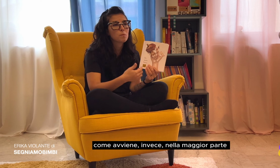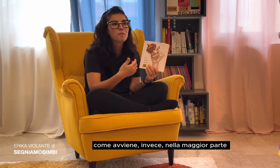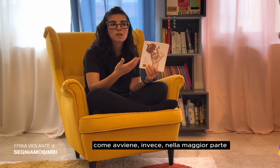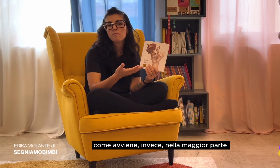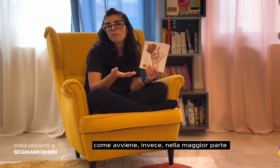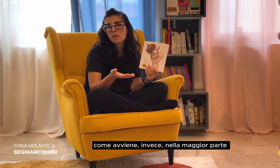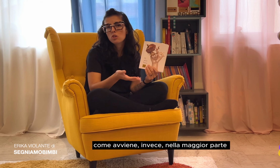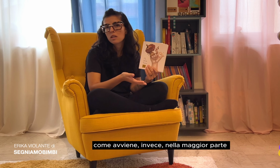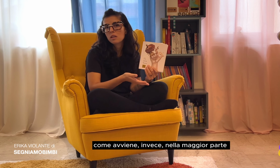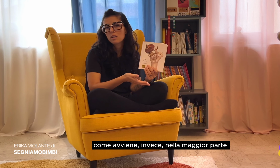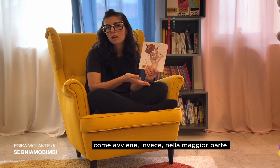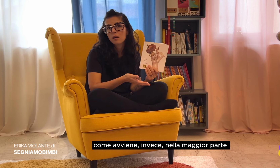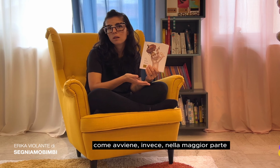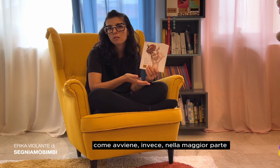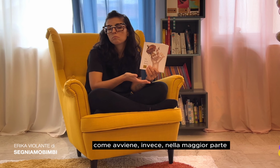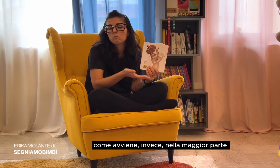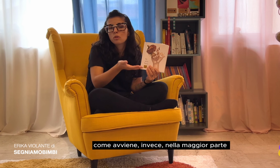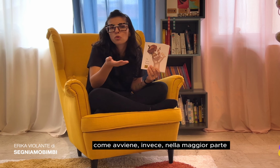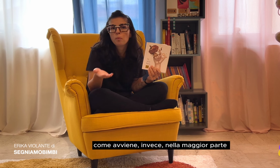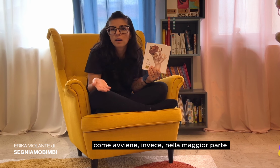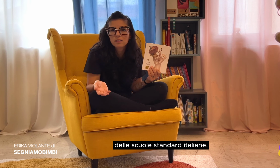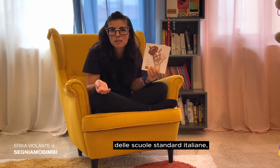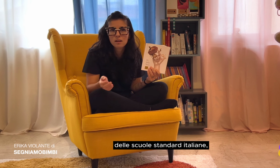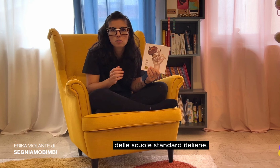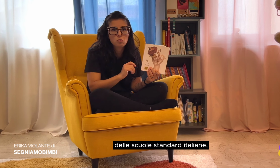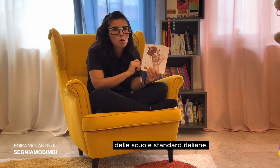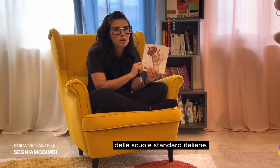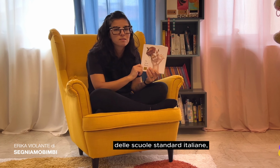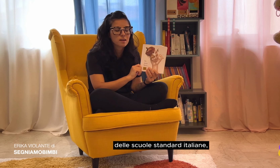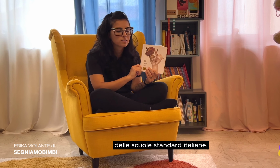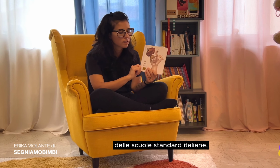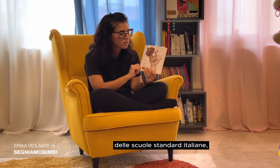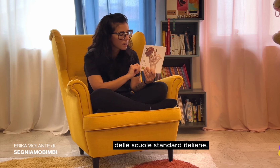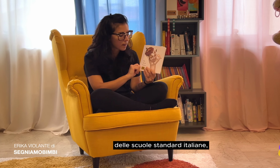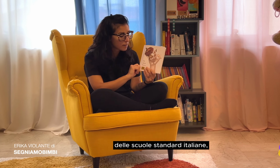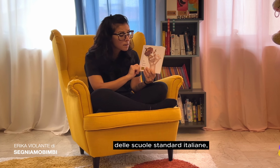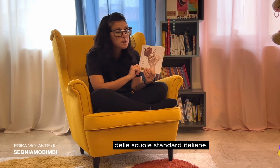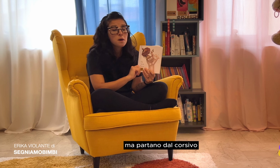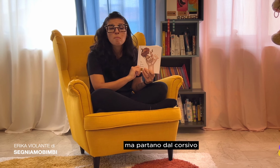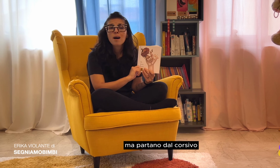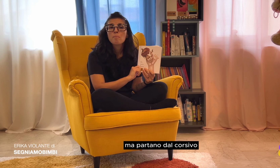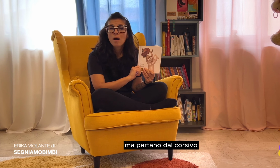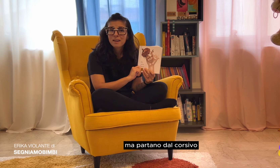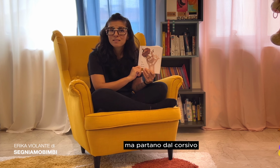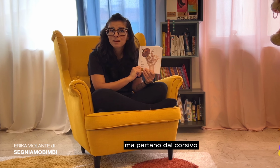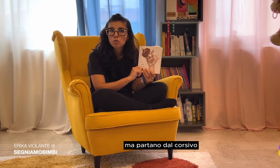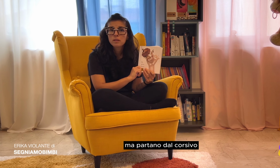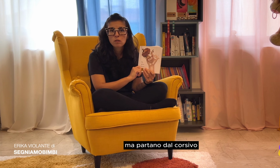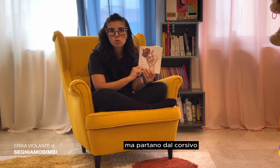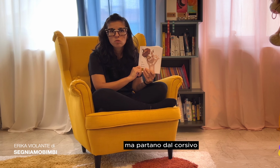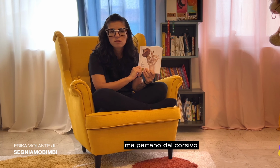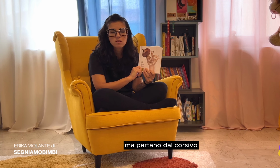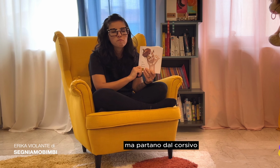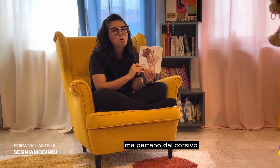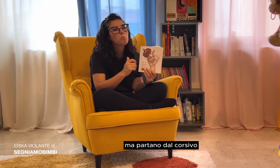avviene invece nella maggior parte delle scuole standard italiane, ma partano dal corsivo,